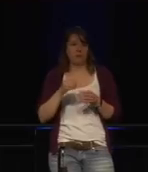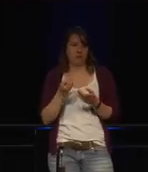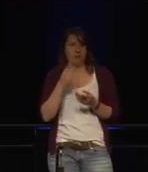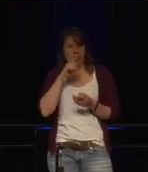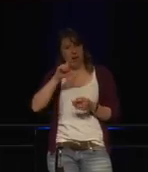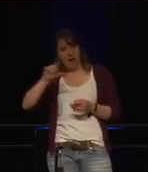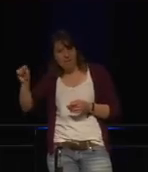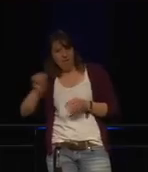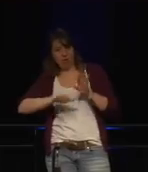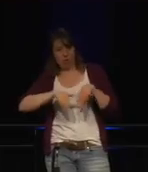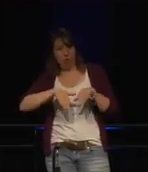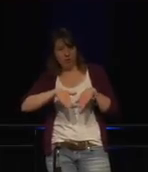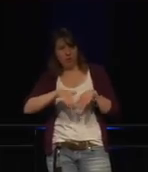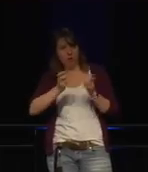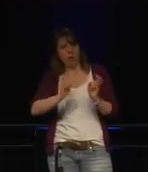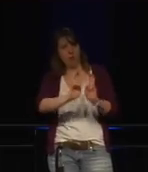Quería